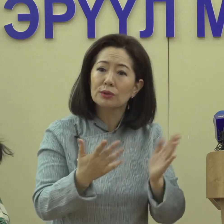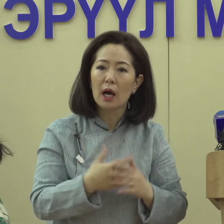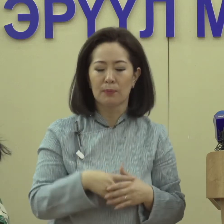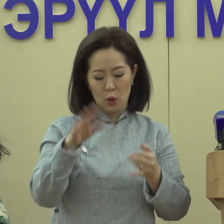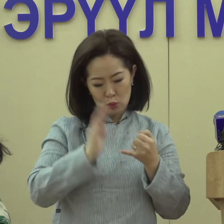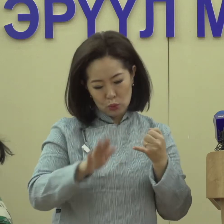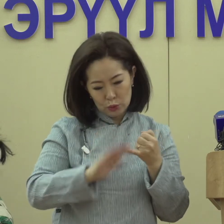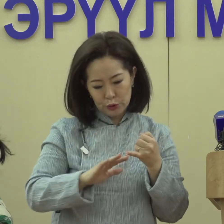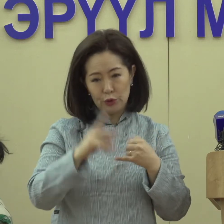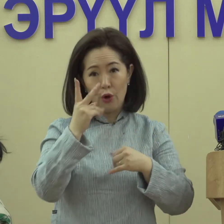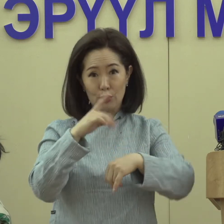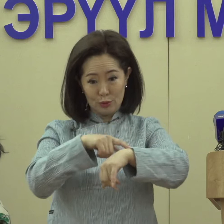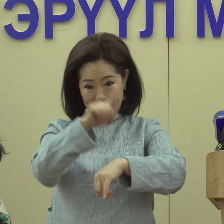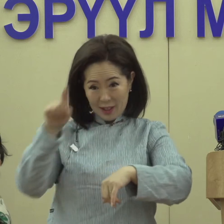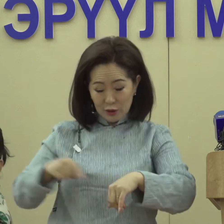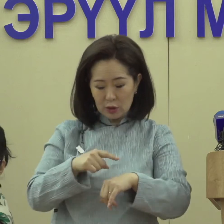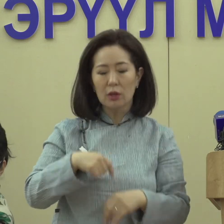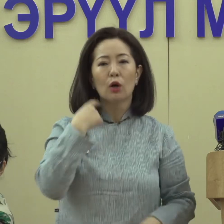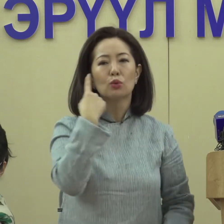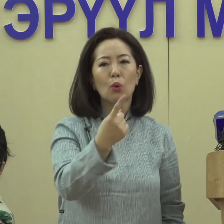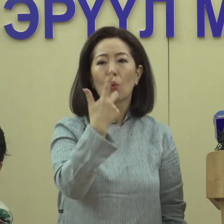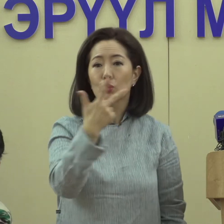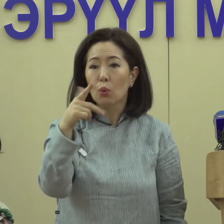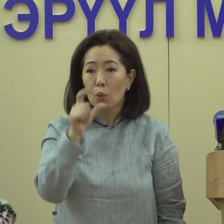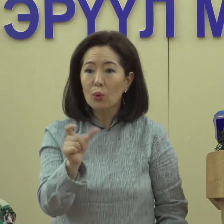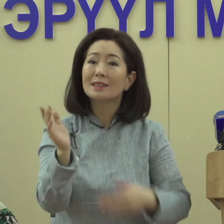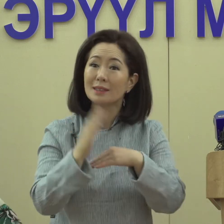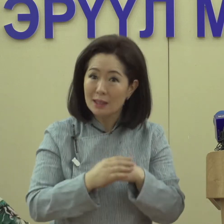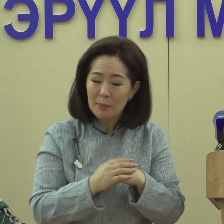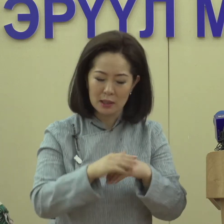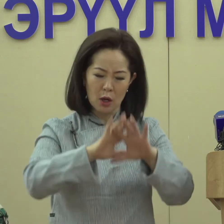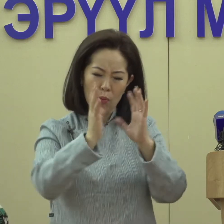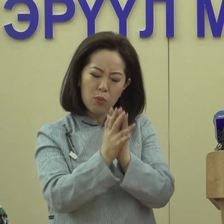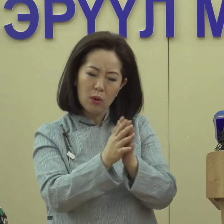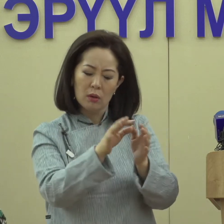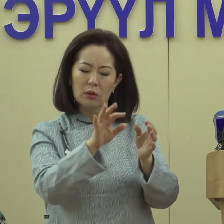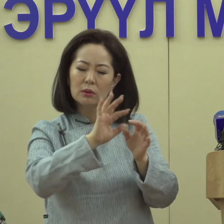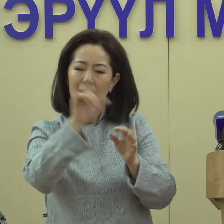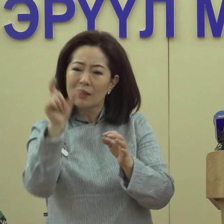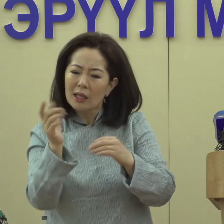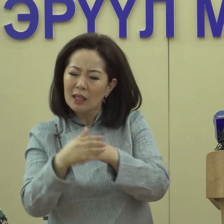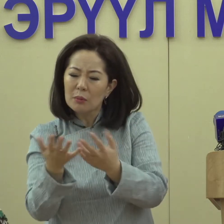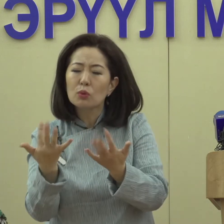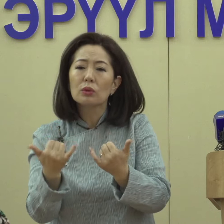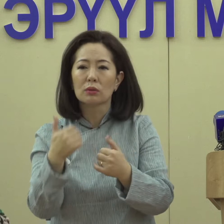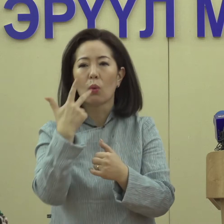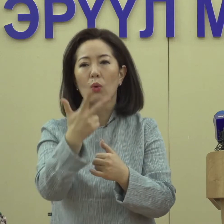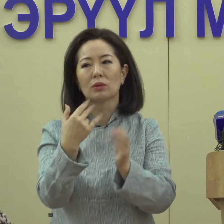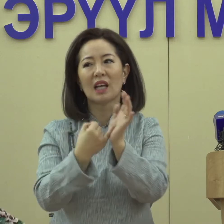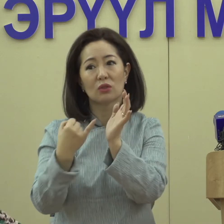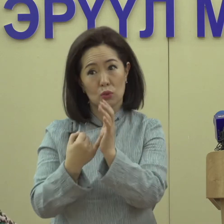сүүлийн 24 цагийн дотор 133 хүн нас барж нийт нас баралт 366 төрсөн. За шинэ халдварын